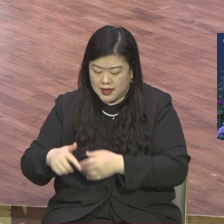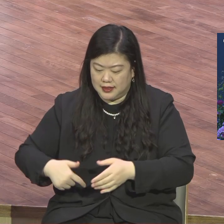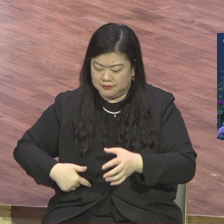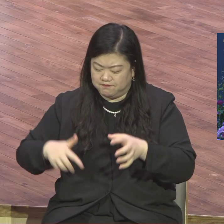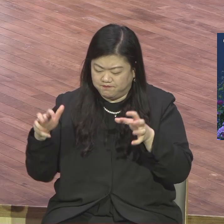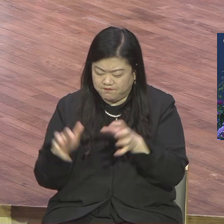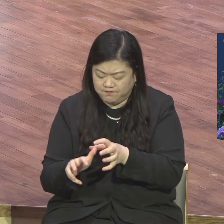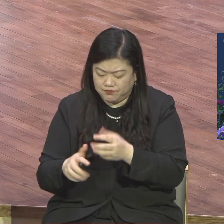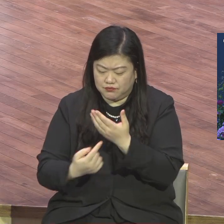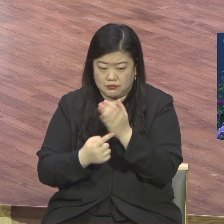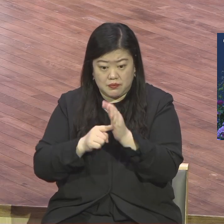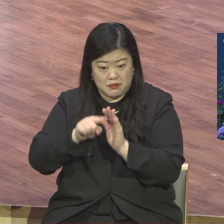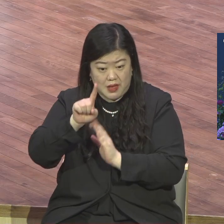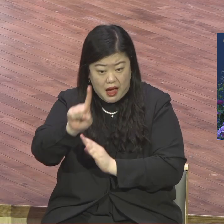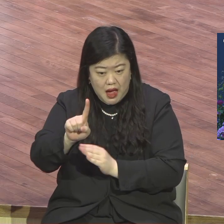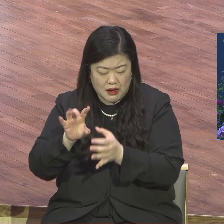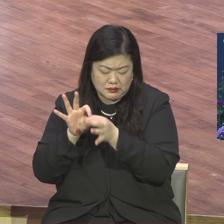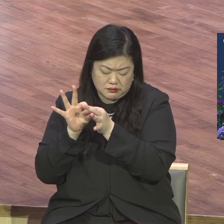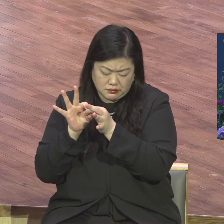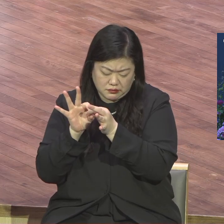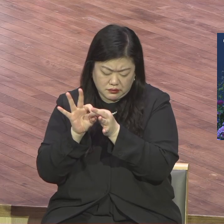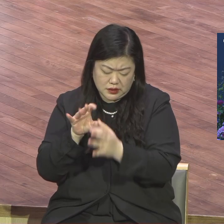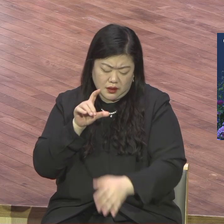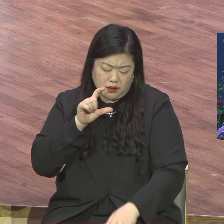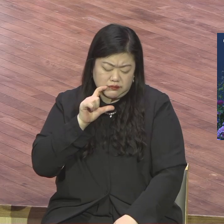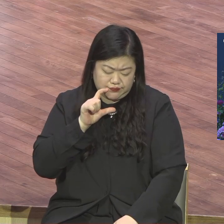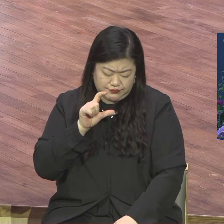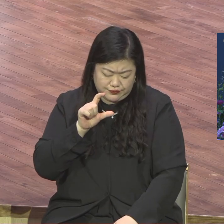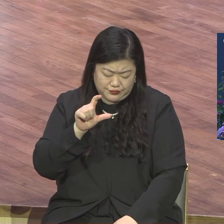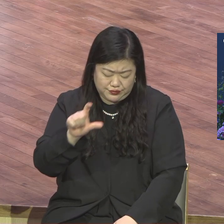일심전심 지속으로 이 사명을 내가 감당했다.